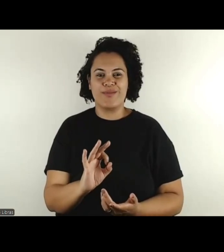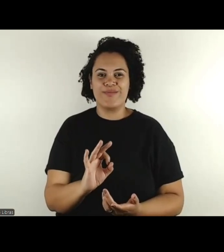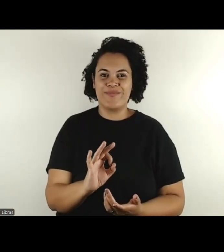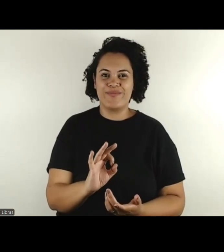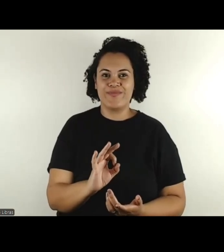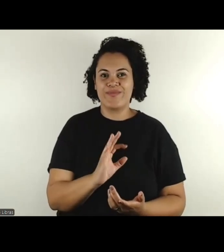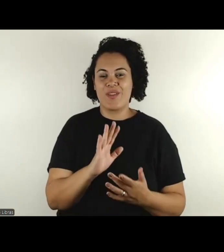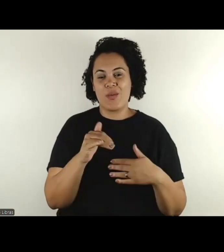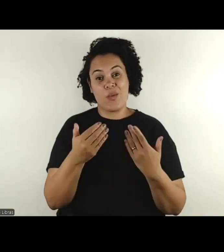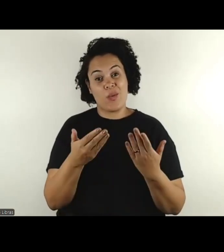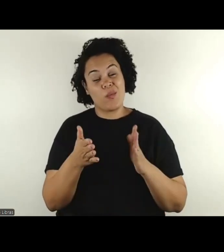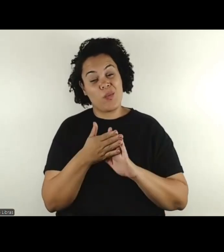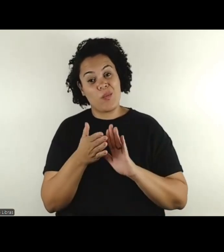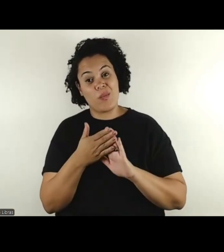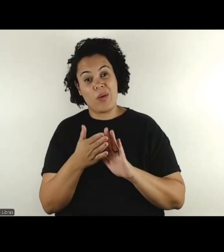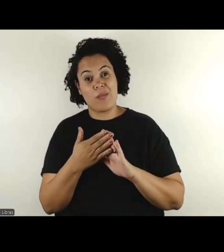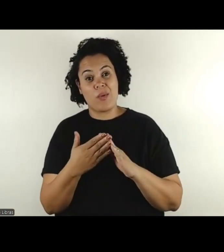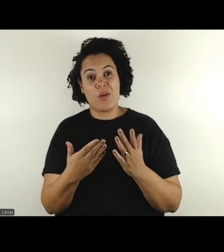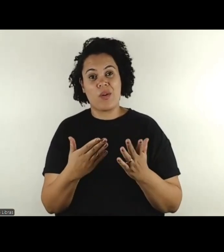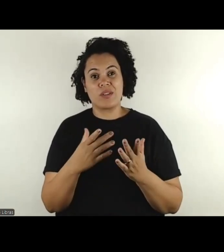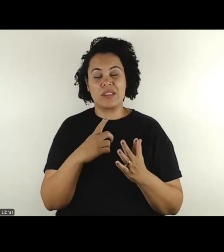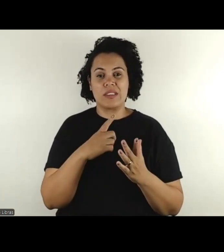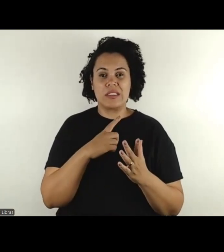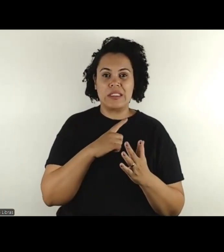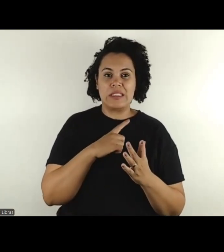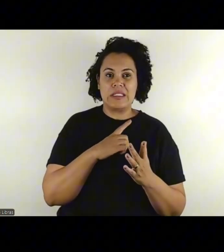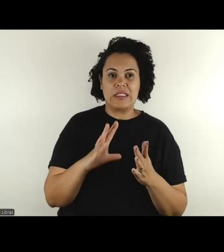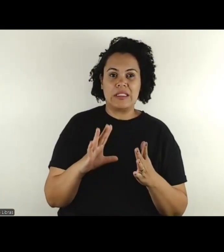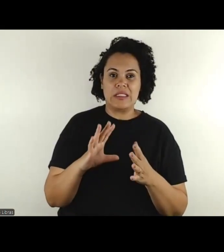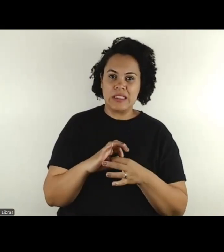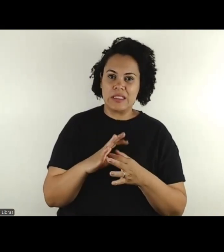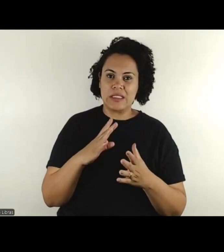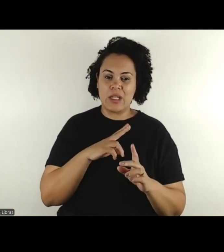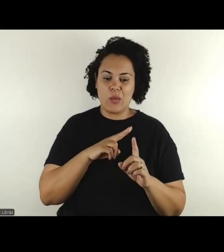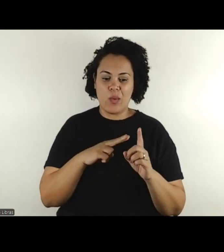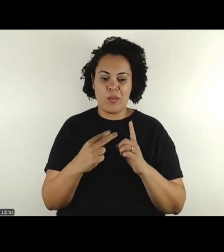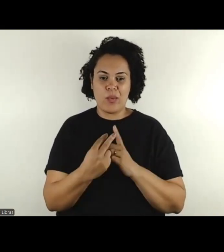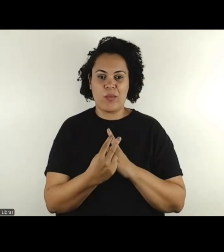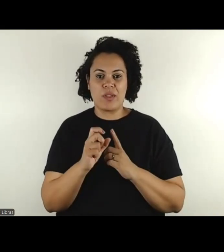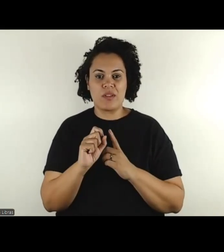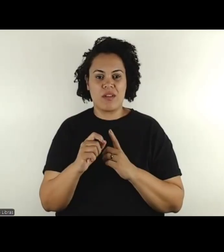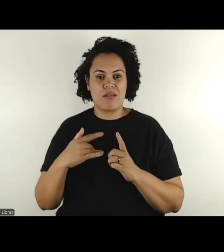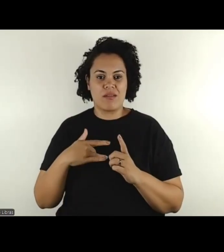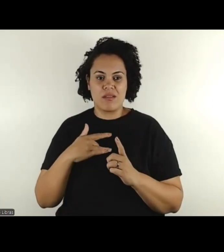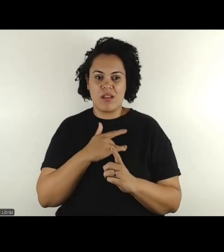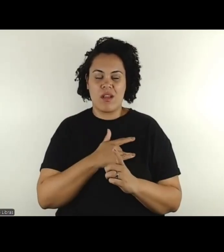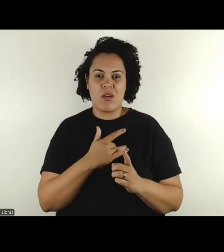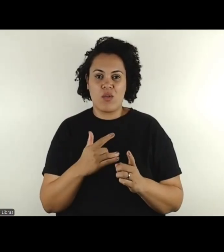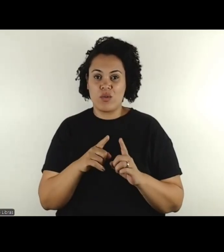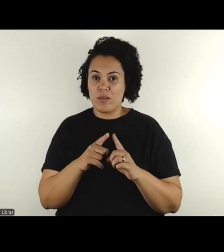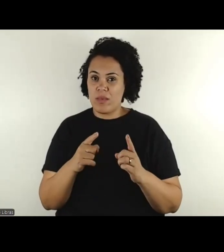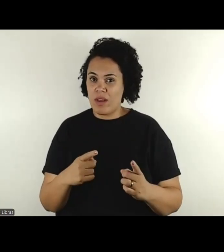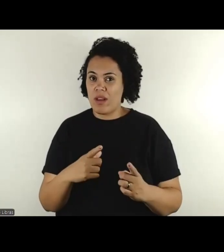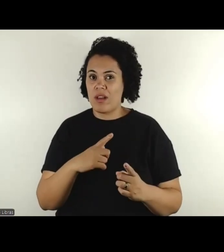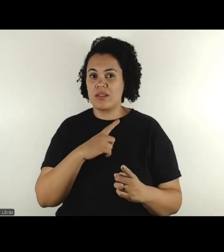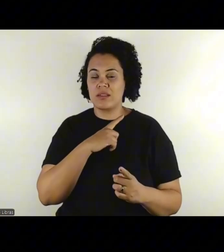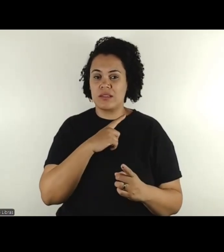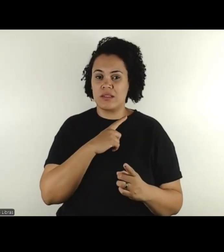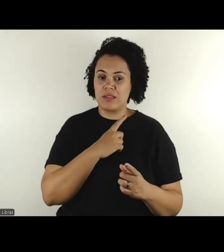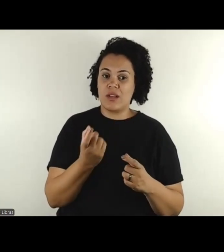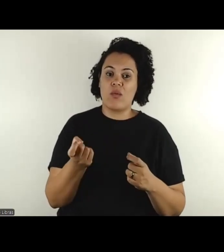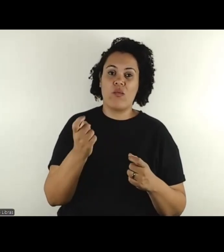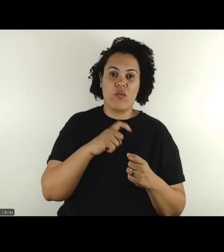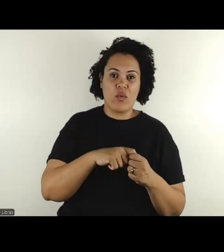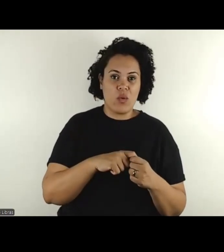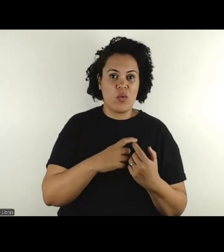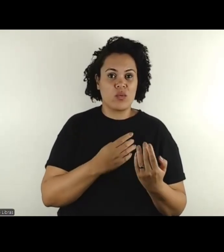que é a proposta deles, né, mas não se encaixa, né, numa perspectiva de saúde, não se encaixa numa perspectiva de recuperação, de